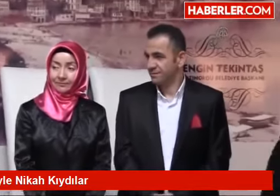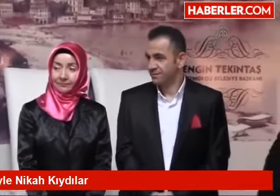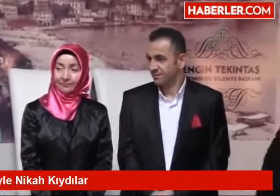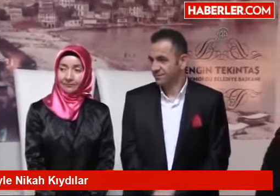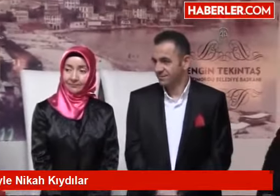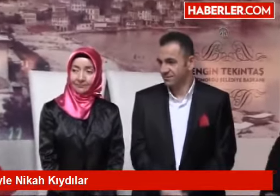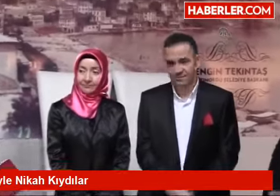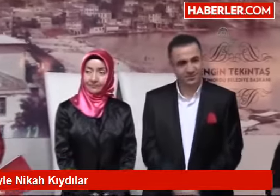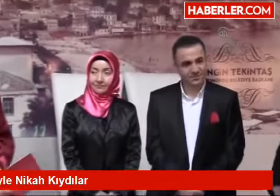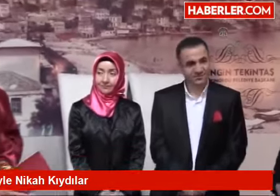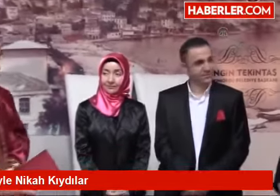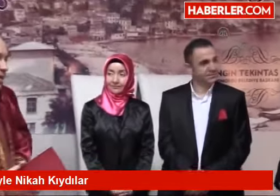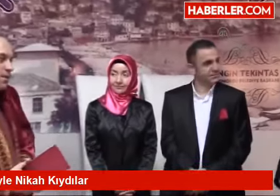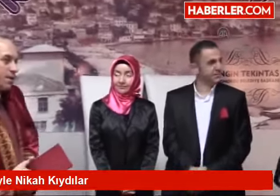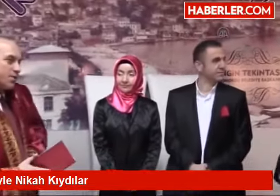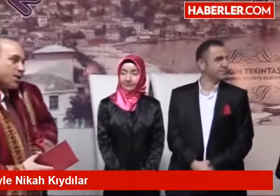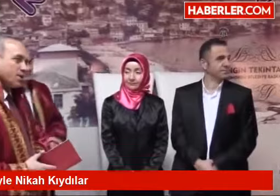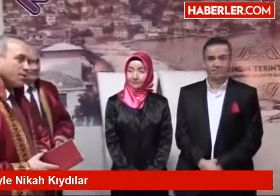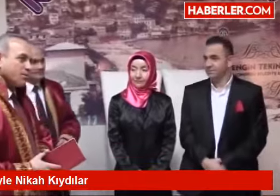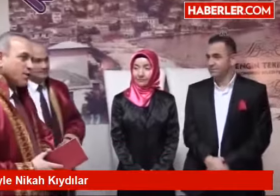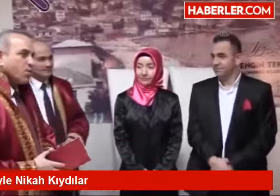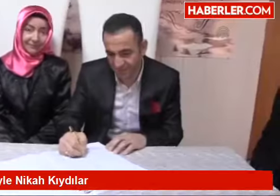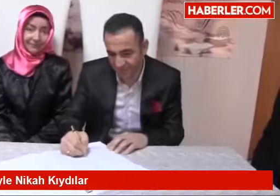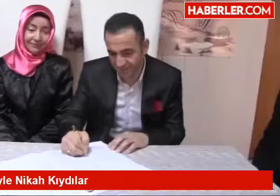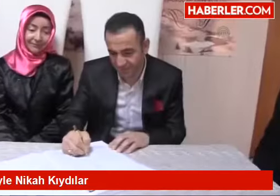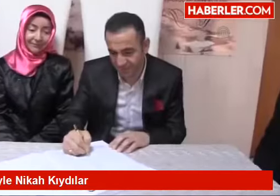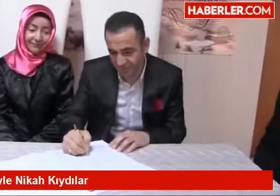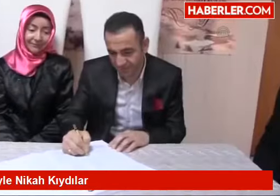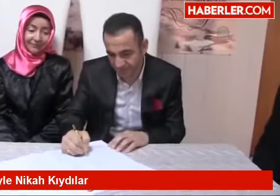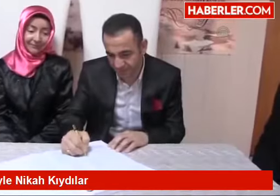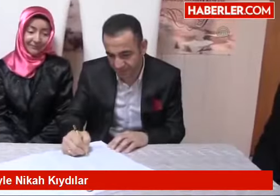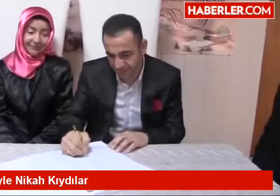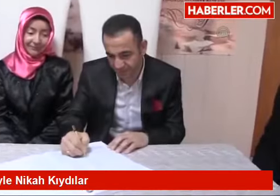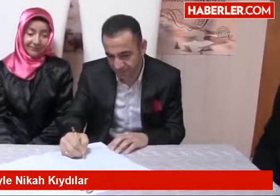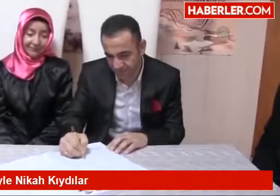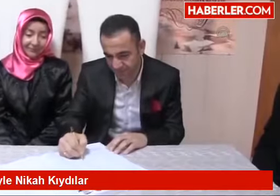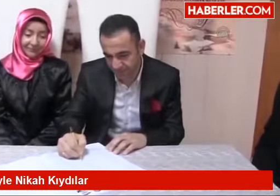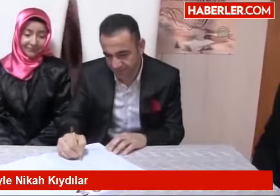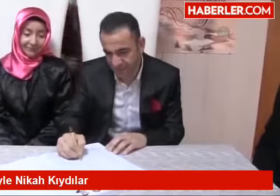Pazar demek ki önümüzdeki hafta buradalar demek ki, değil mi? İnşallah nasip olursa.